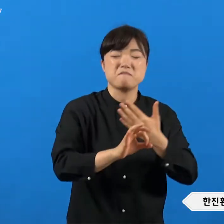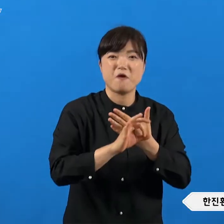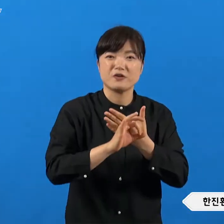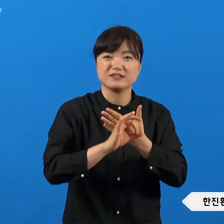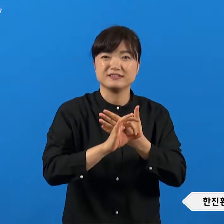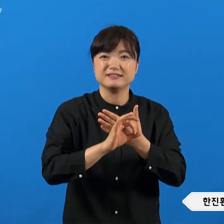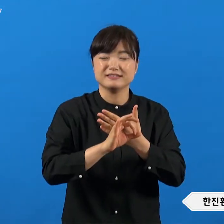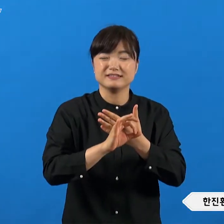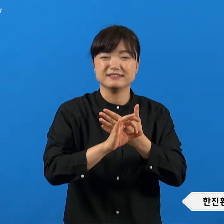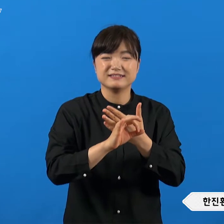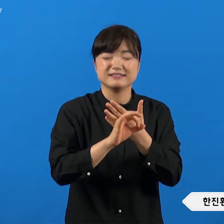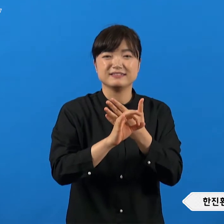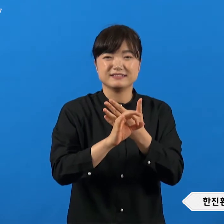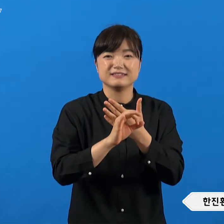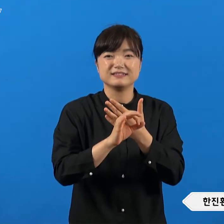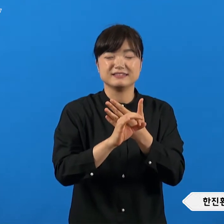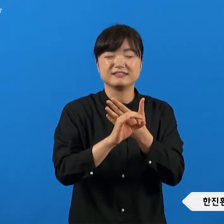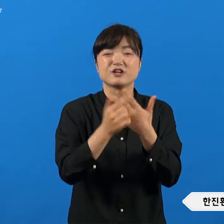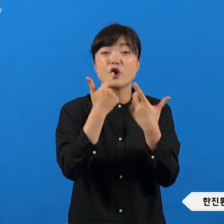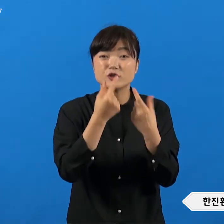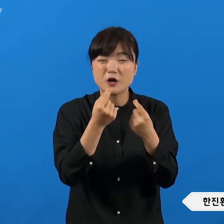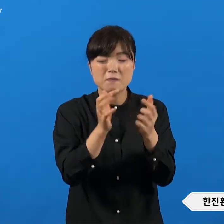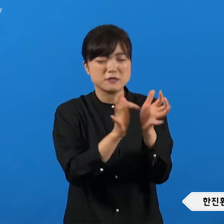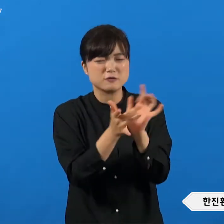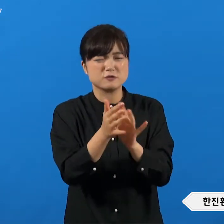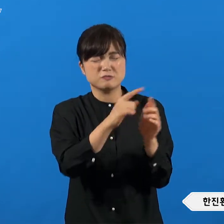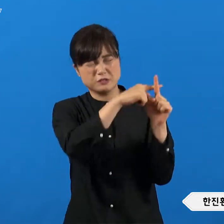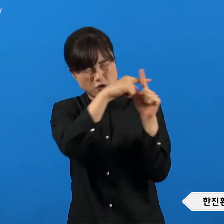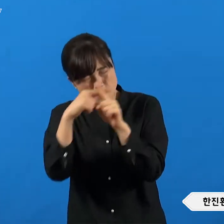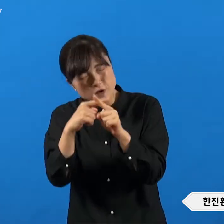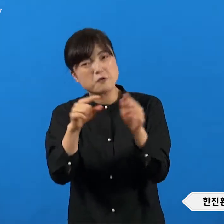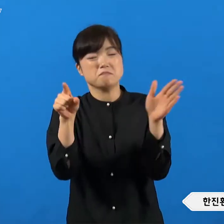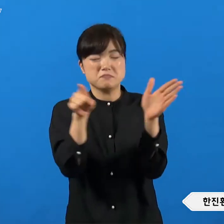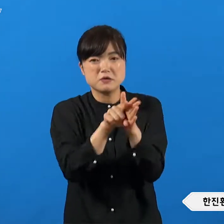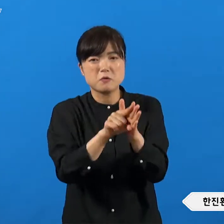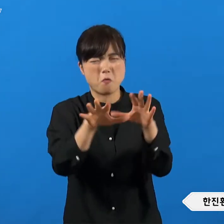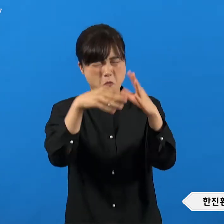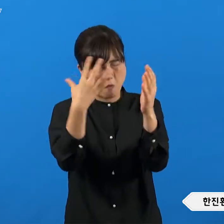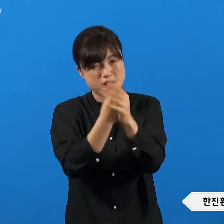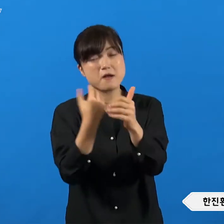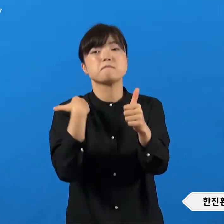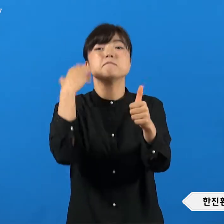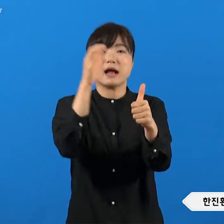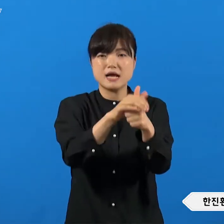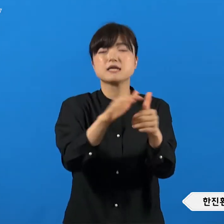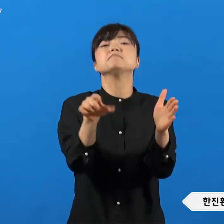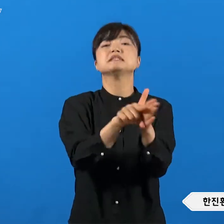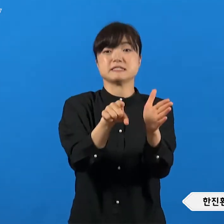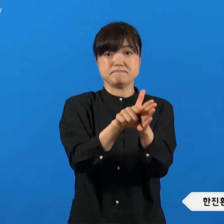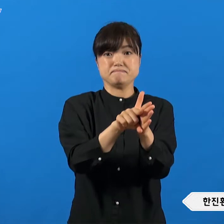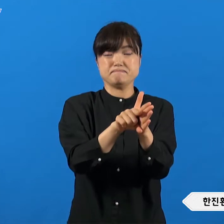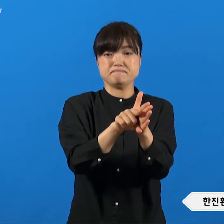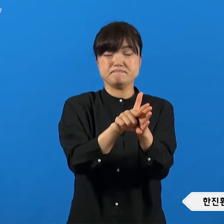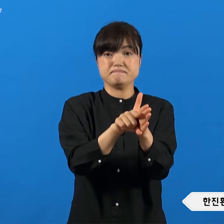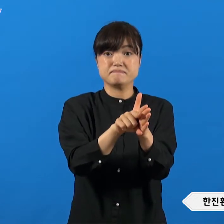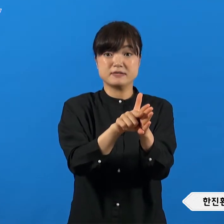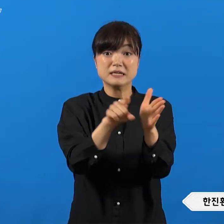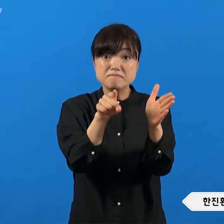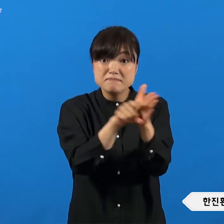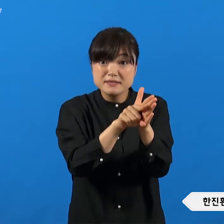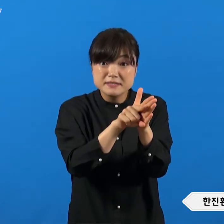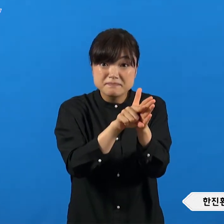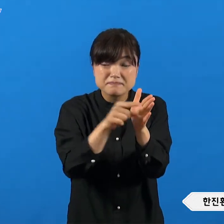정도로 그렇게 예수님을 철저하게 의지하고 따르고 다 맡기는 것이 믿음이라고 했습니다. 그리고